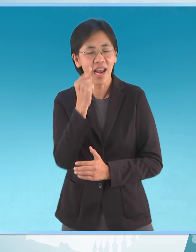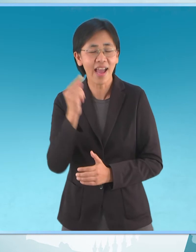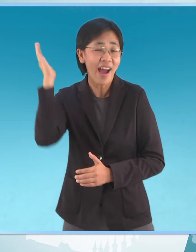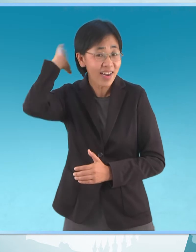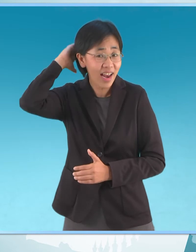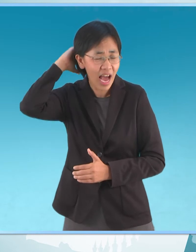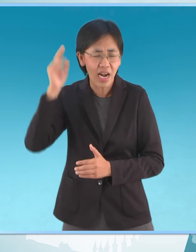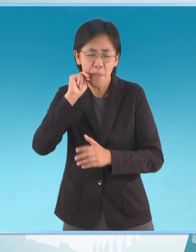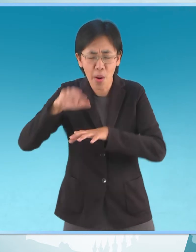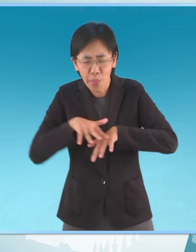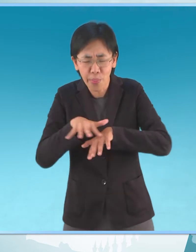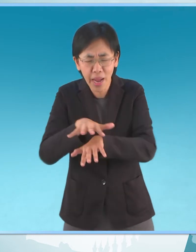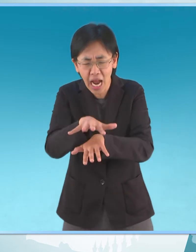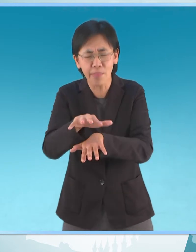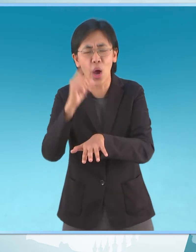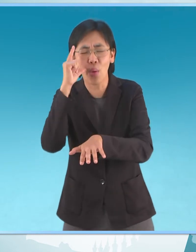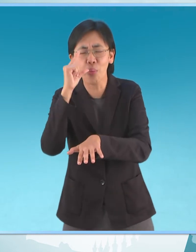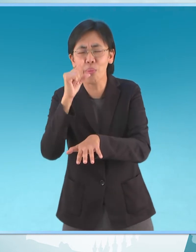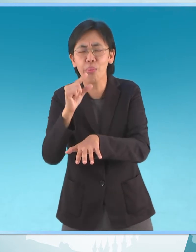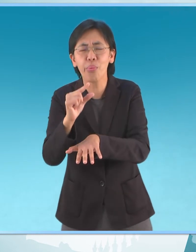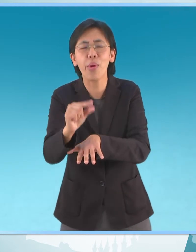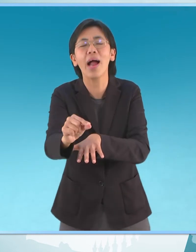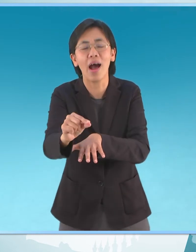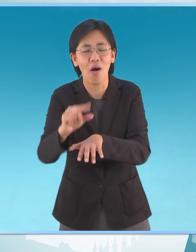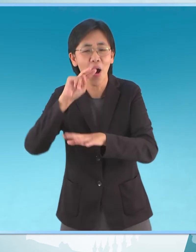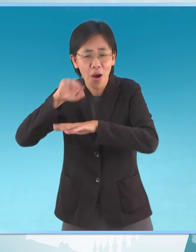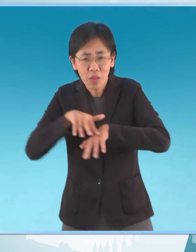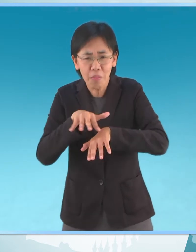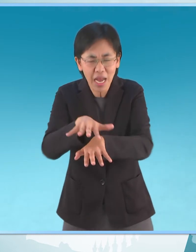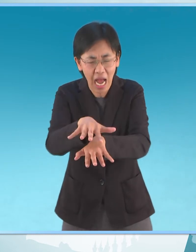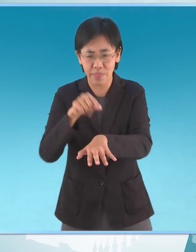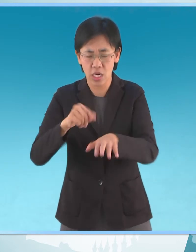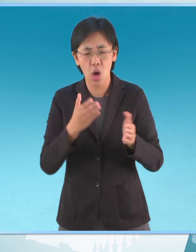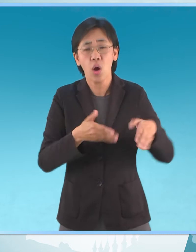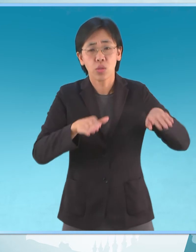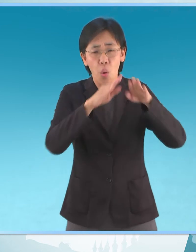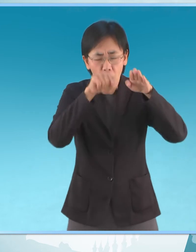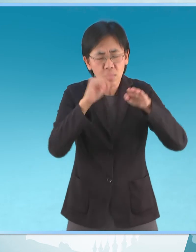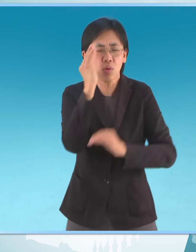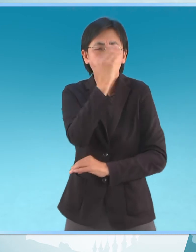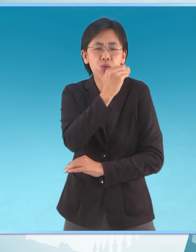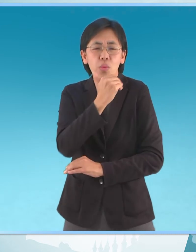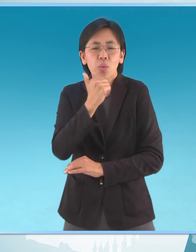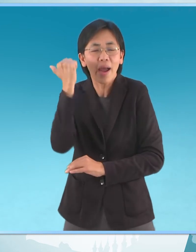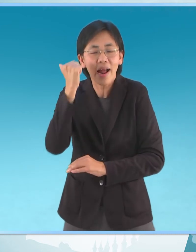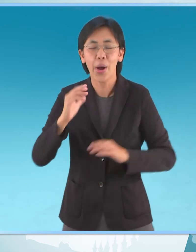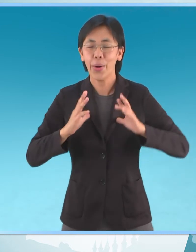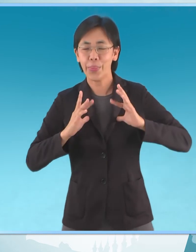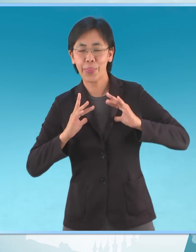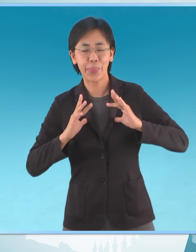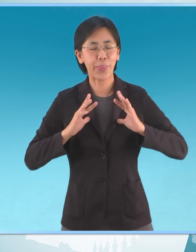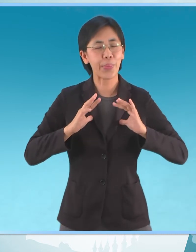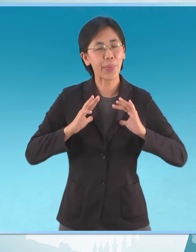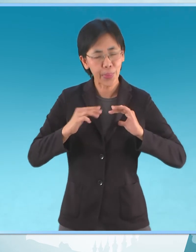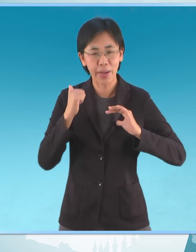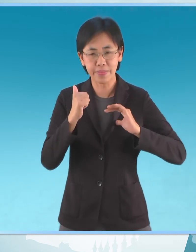น้ำโขงที่กว้างขวางสุดลูกหูลูกตามากๆนะครับถือเป็นวัดที่ใหญ่โตศักดิ์สิทธิ์และมีบรรยากาศสวยงามเหมาะกับการมาพักผ่อนหย่อ